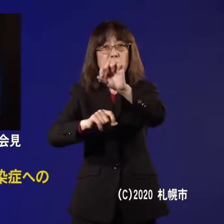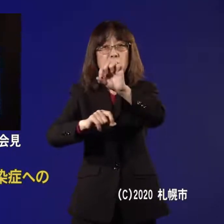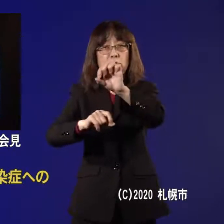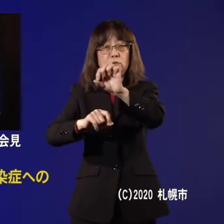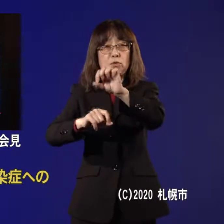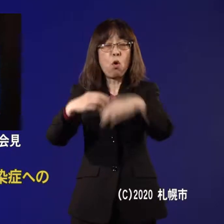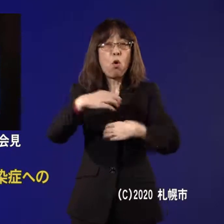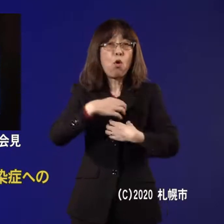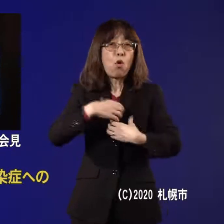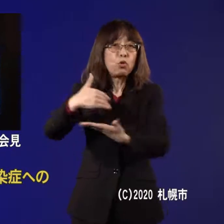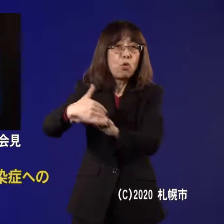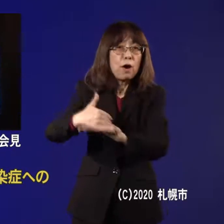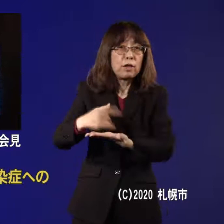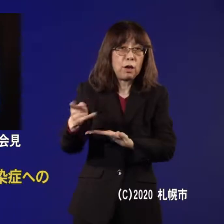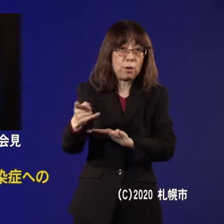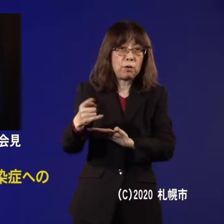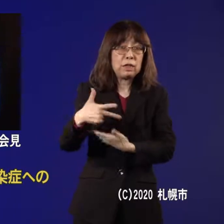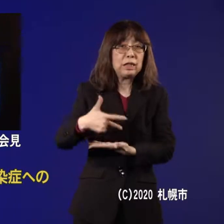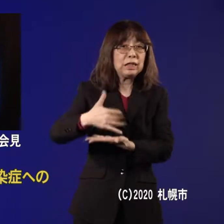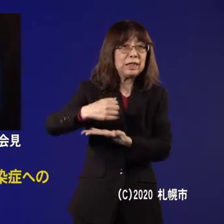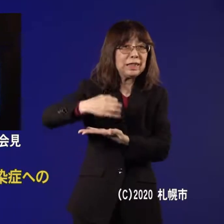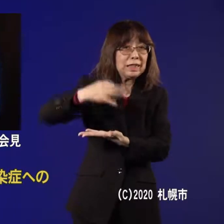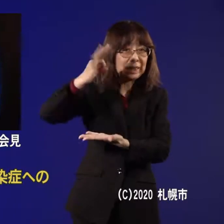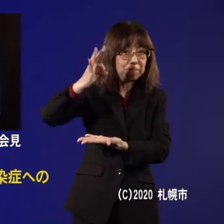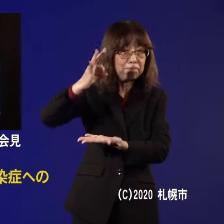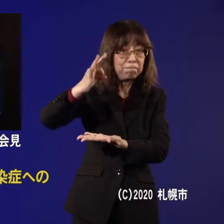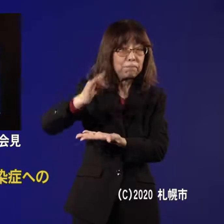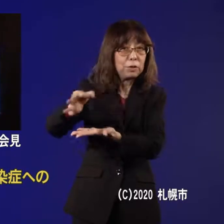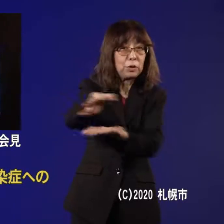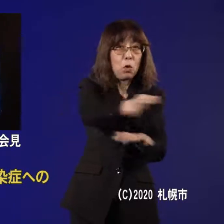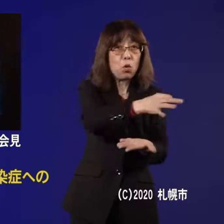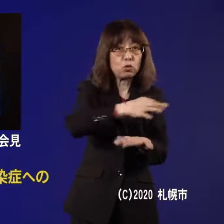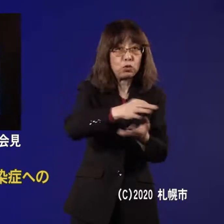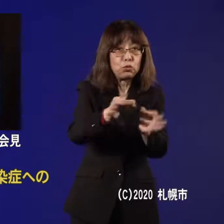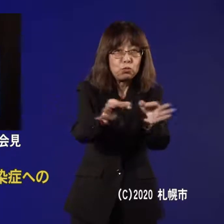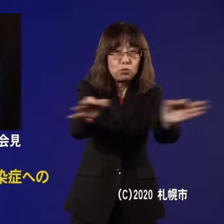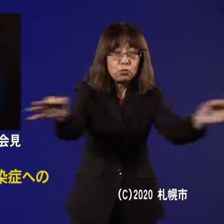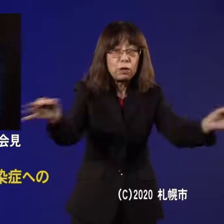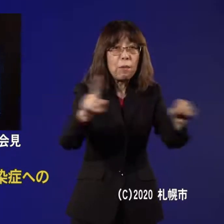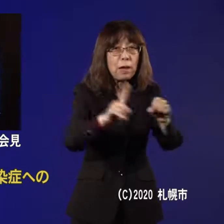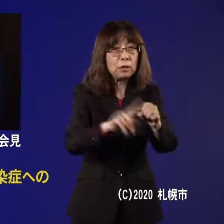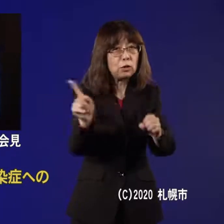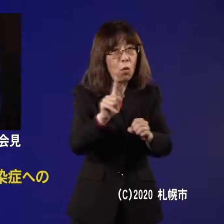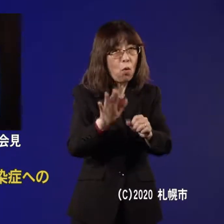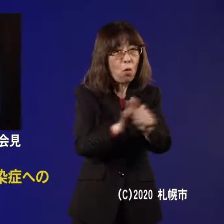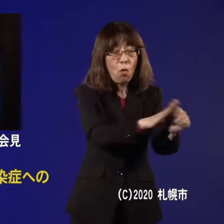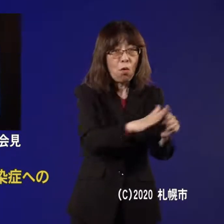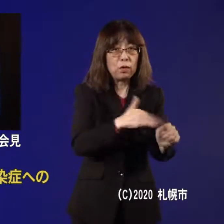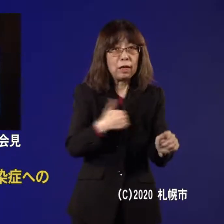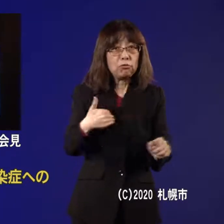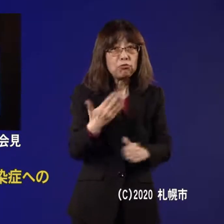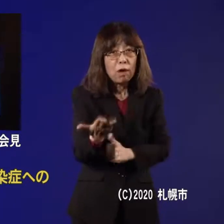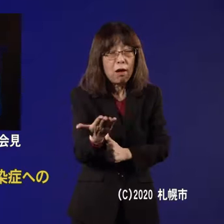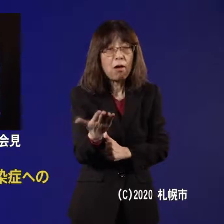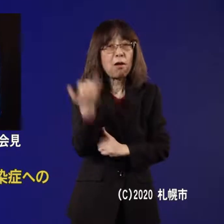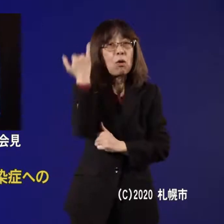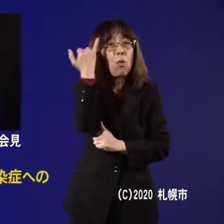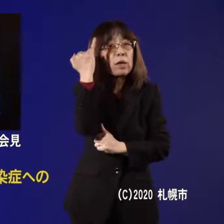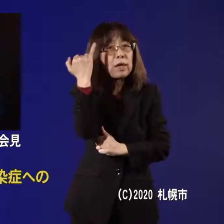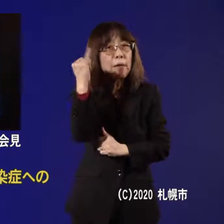ところをできるだけ資金供給を早くするためにはどうするのかというようなことも含めてでありますけど、そういうご意見